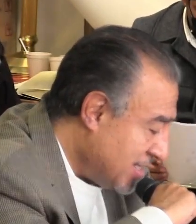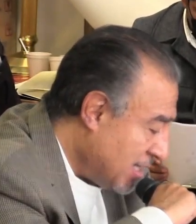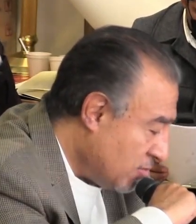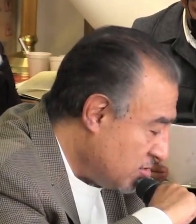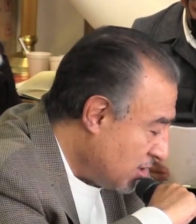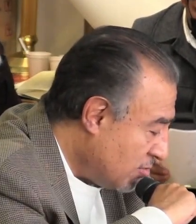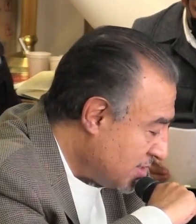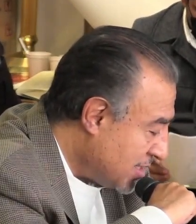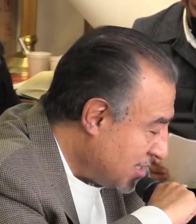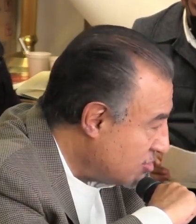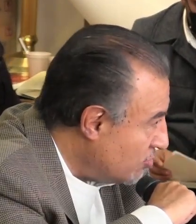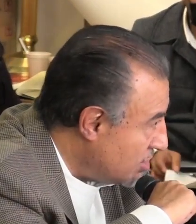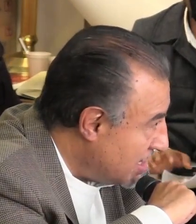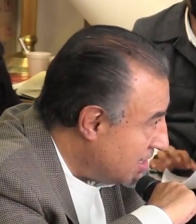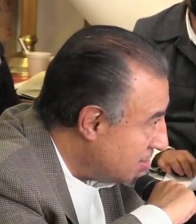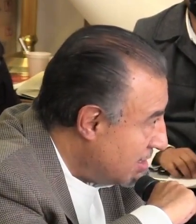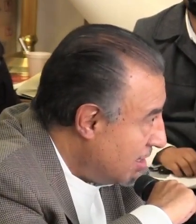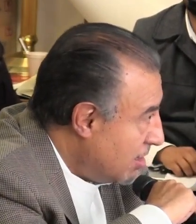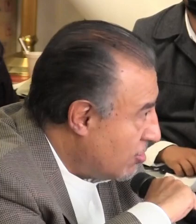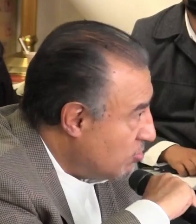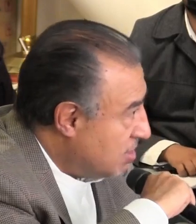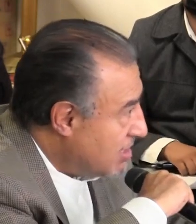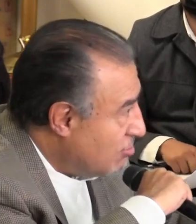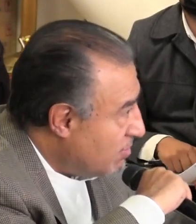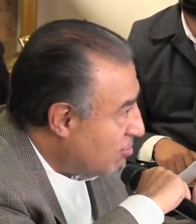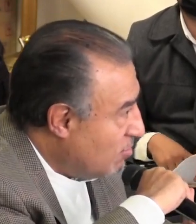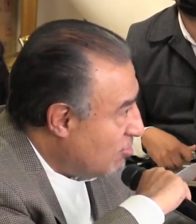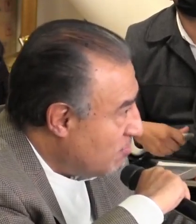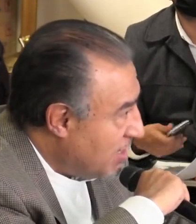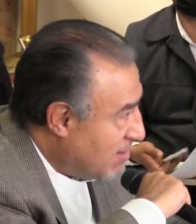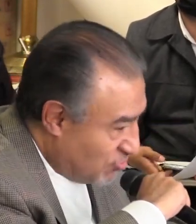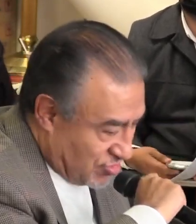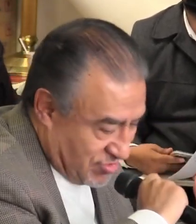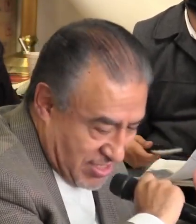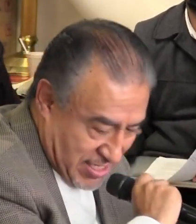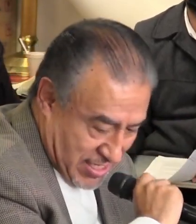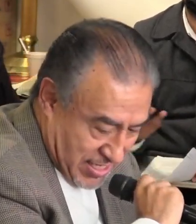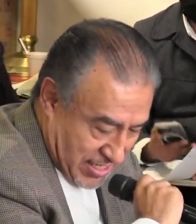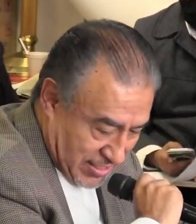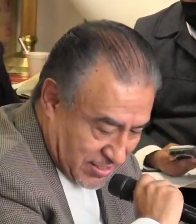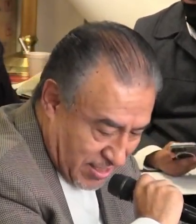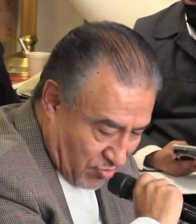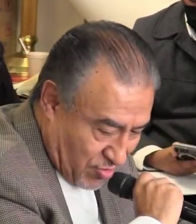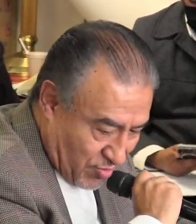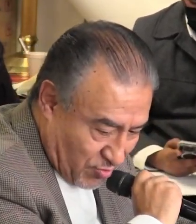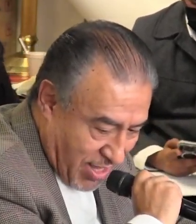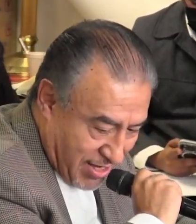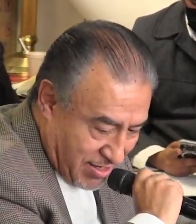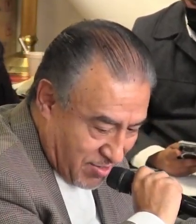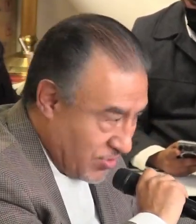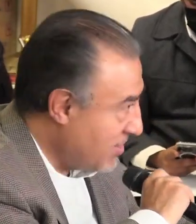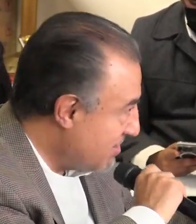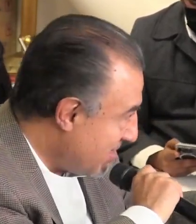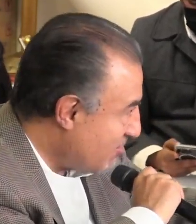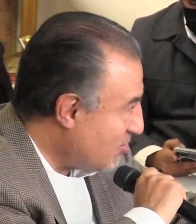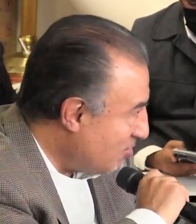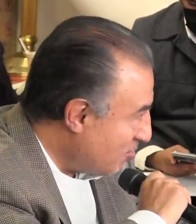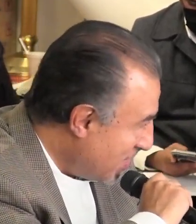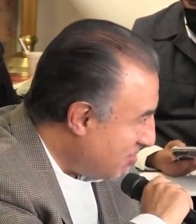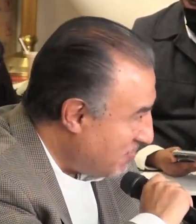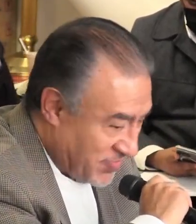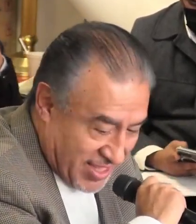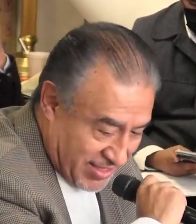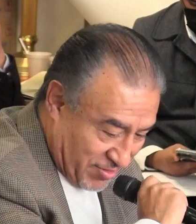dan identidad y cohesión a nuestras comunidades. Como usted dijo, a ver cómo combinamos el desarrollo rural con el